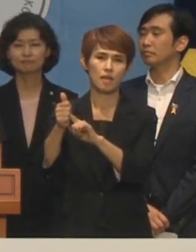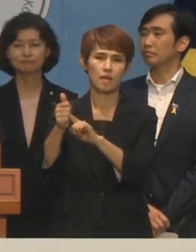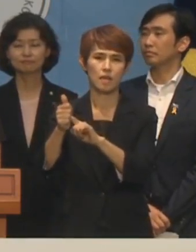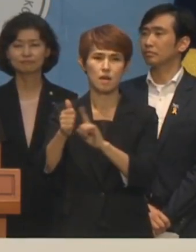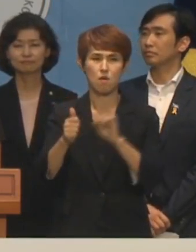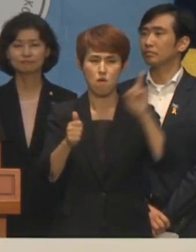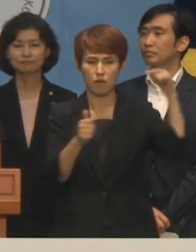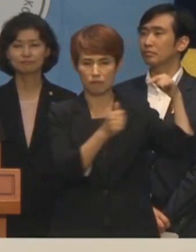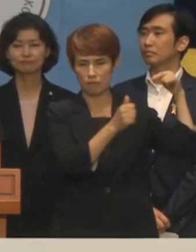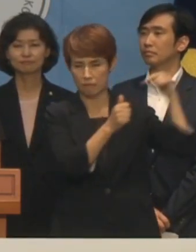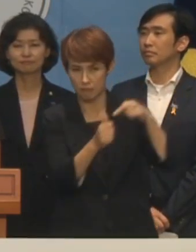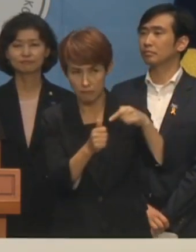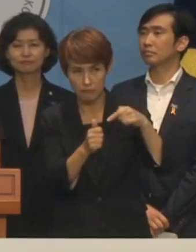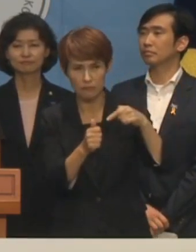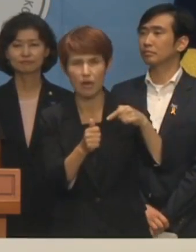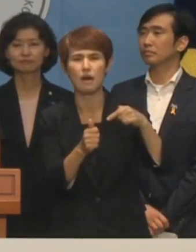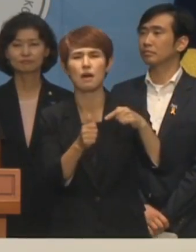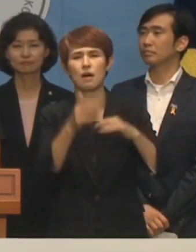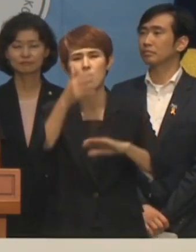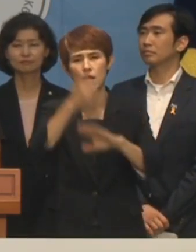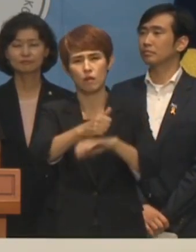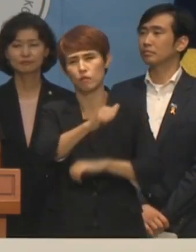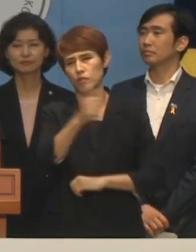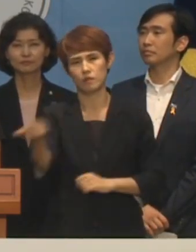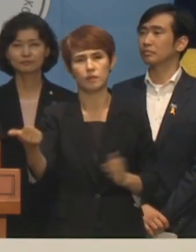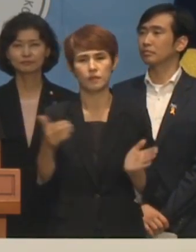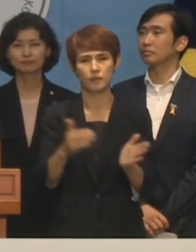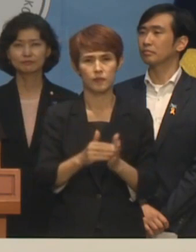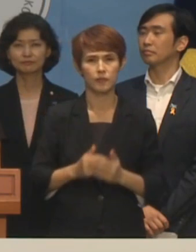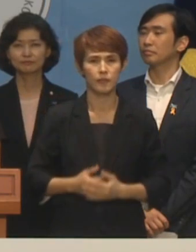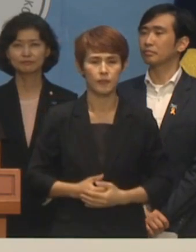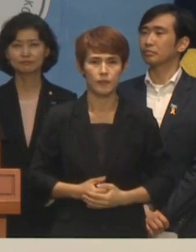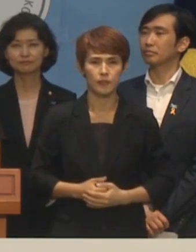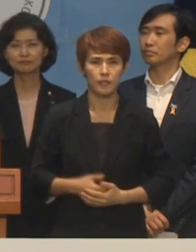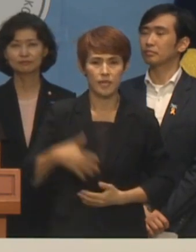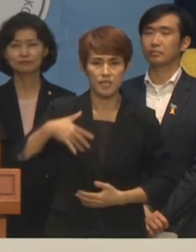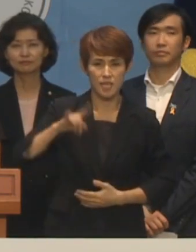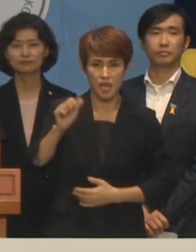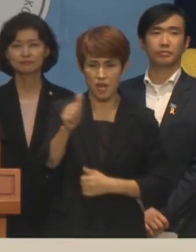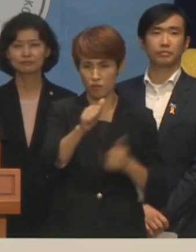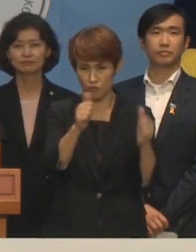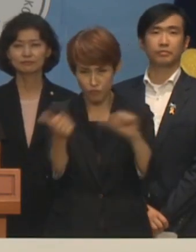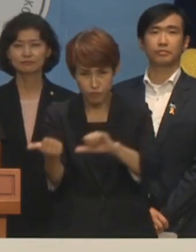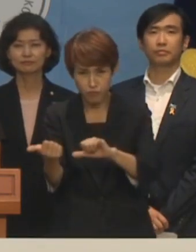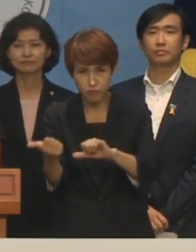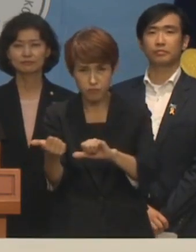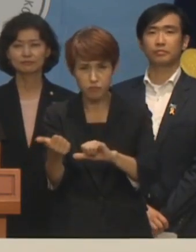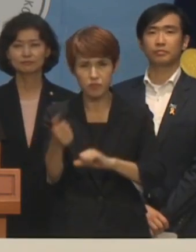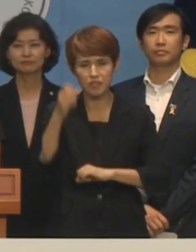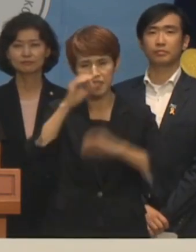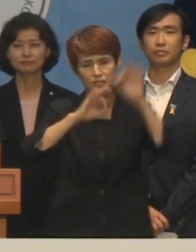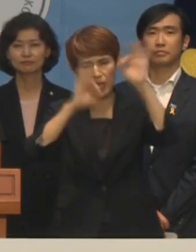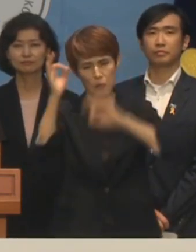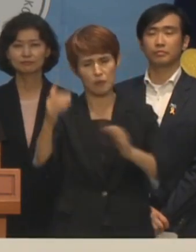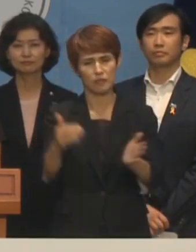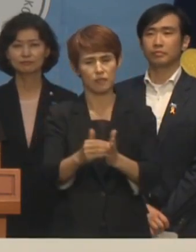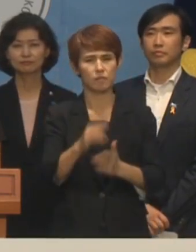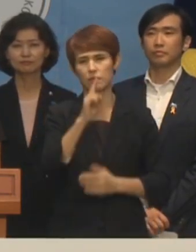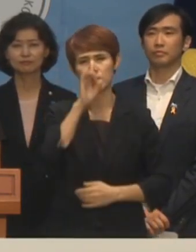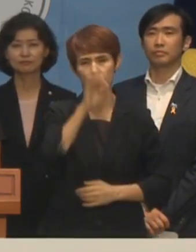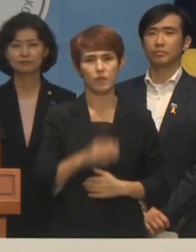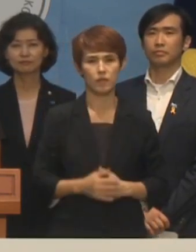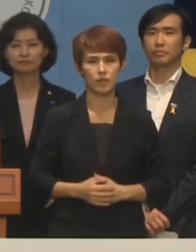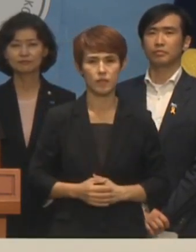무리한 지시로 어처구니 없이 세상을 떠났다. 최 해병의 희생은 단순 사고로 치부할 수 없으며